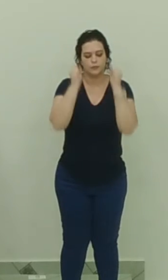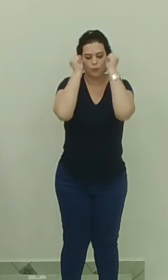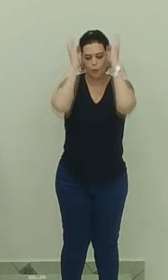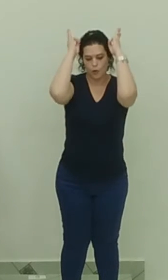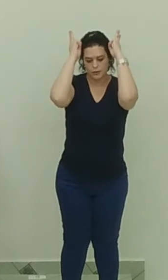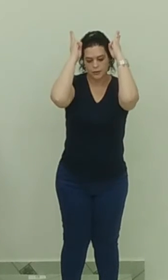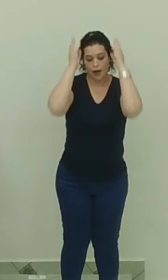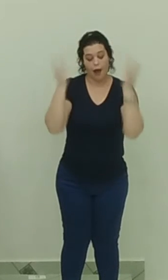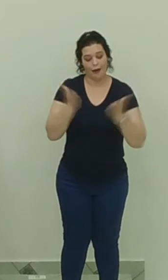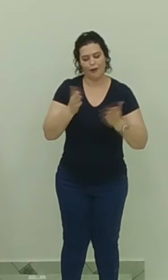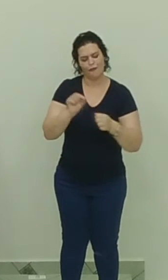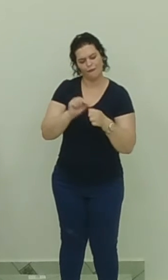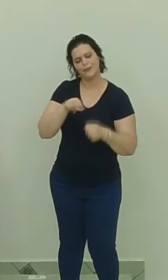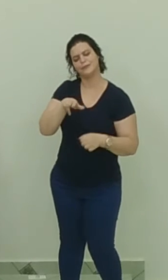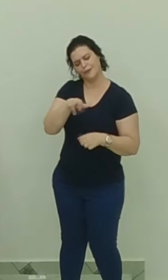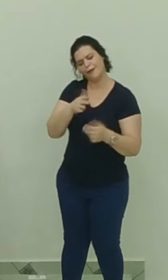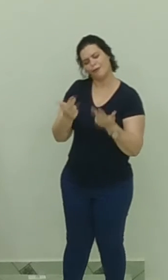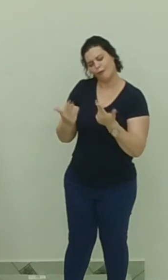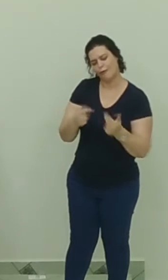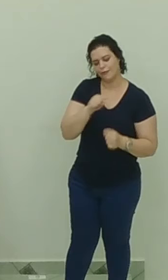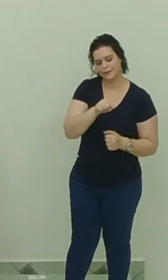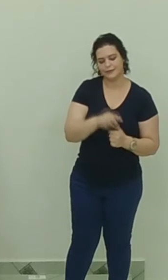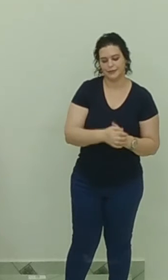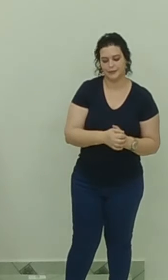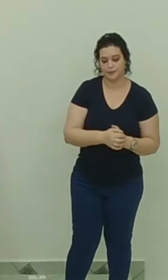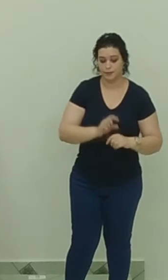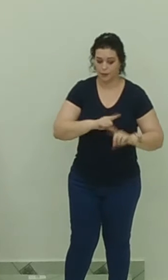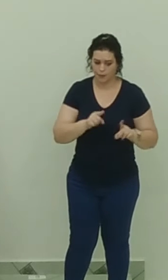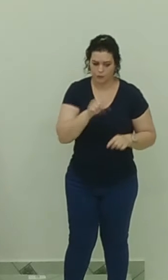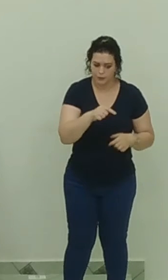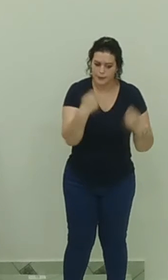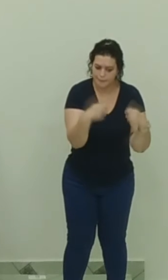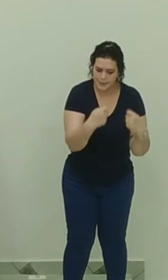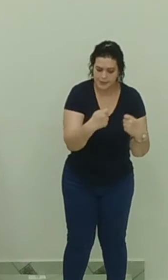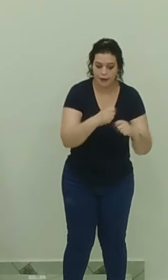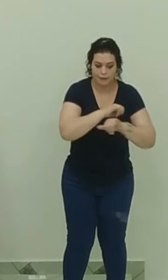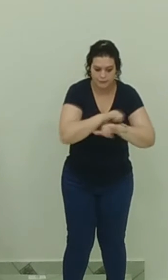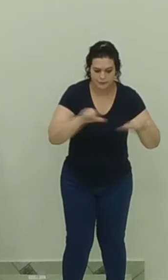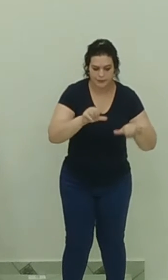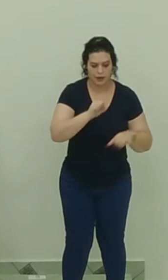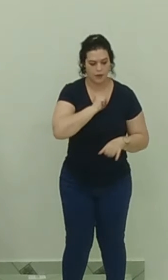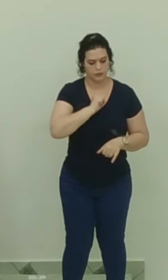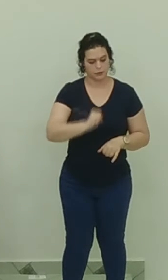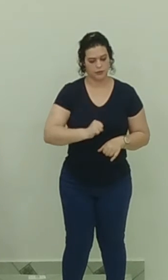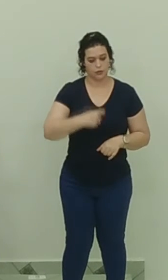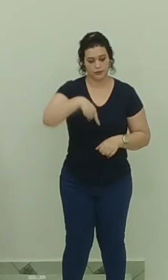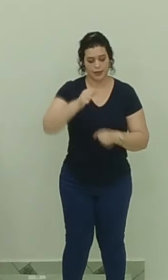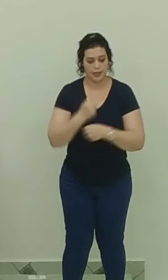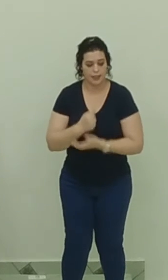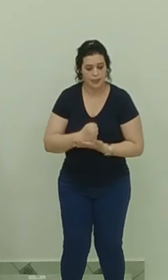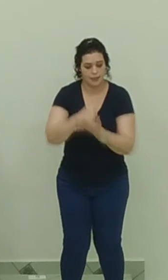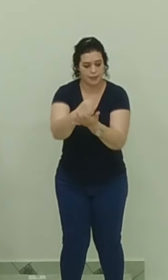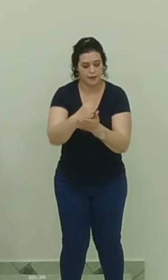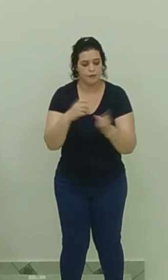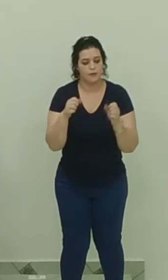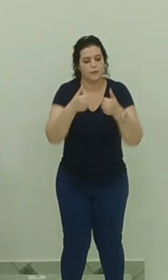contigo. Tu, pois, ordenarás aos sacerdotes que levam a arca da aliança, dizendo: